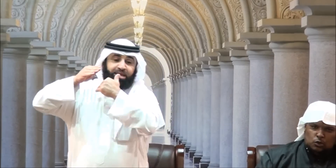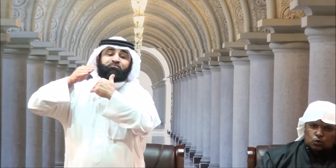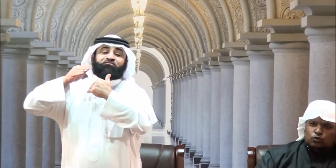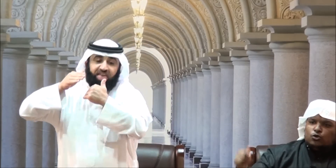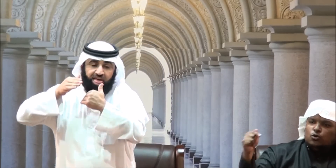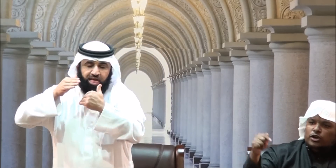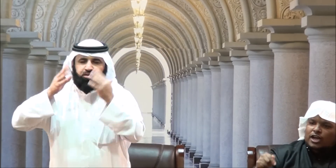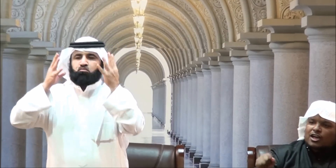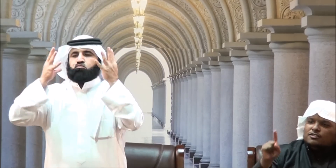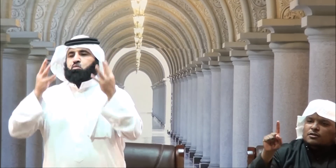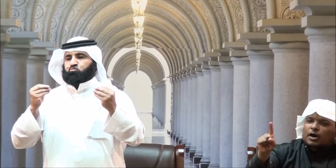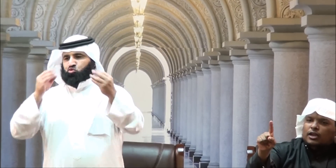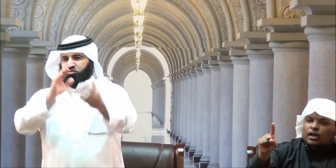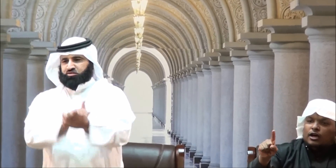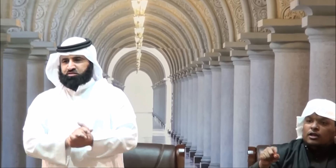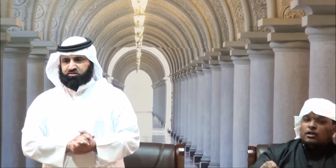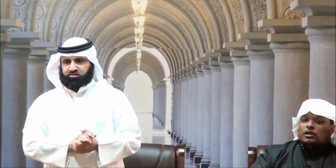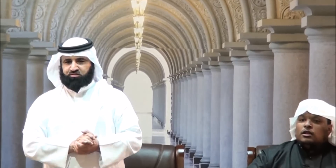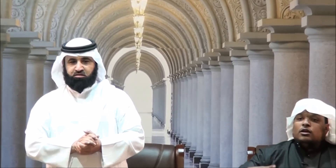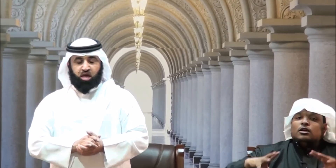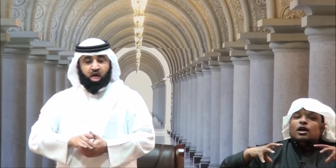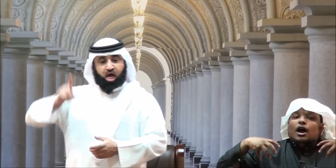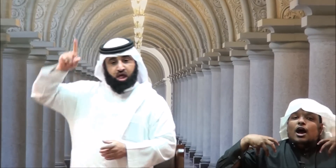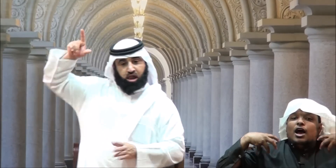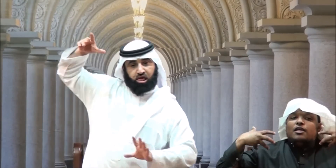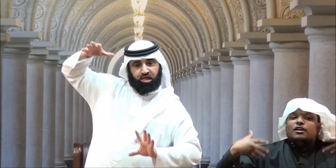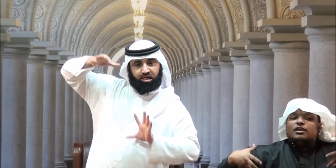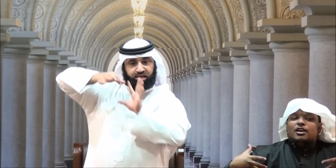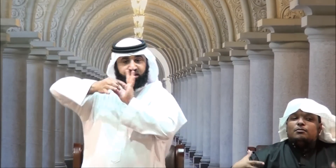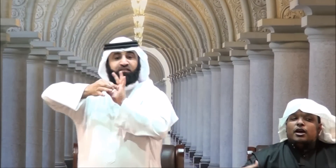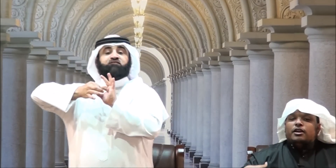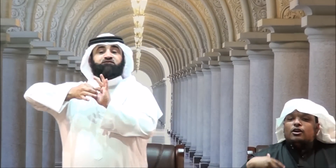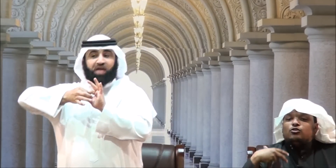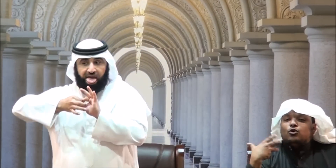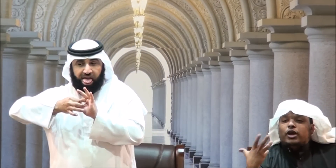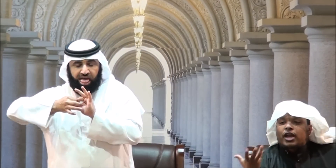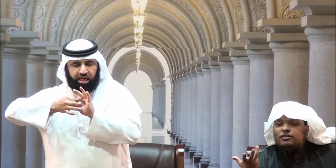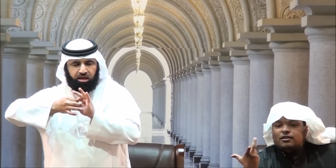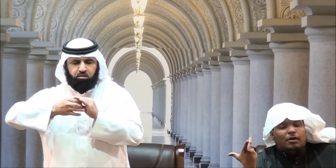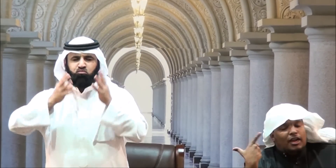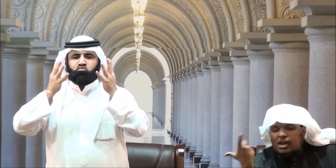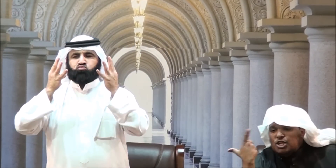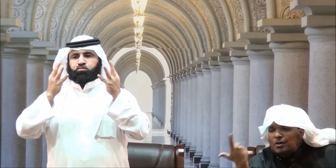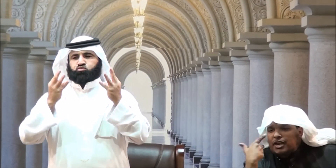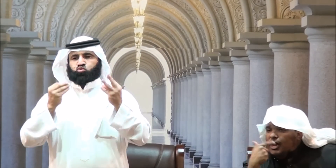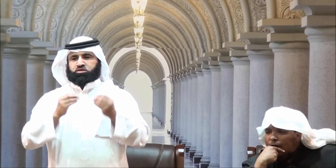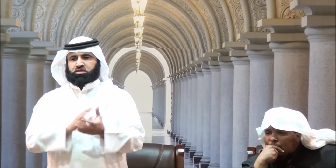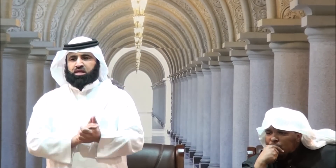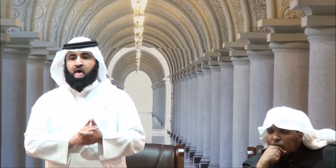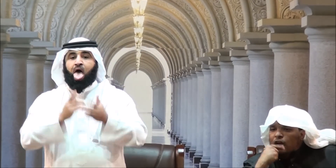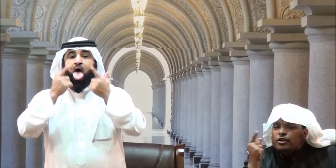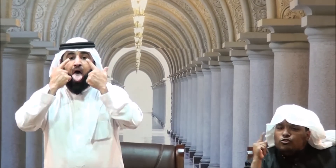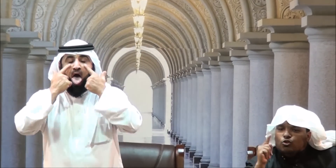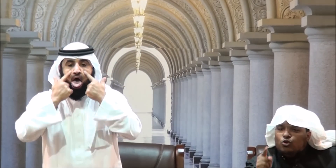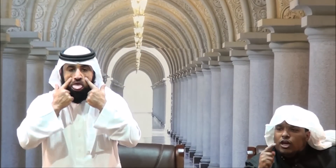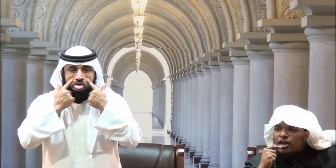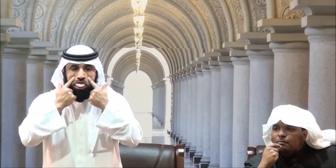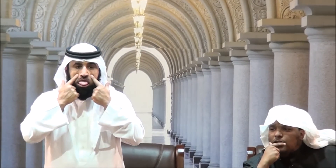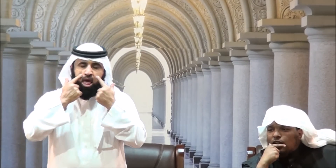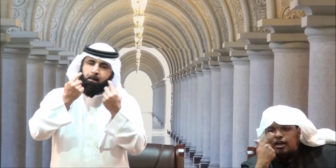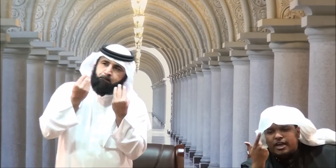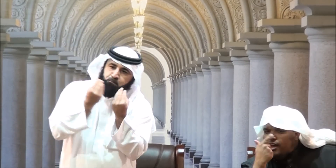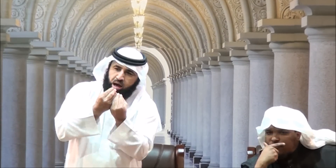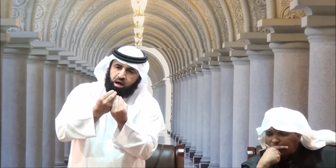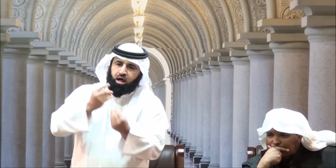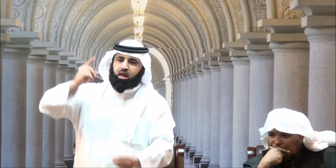وتعالى وتكون حياتك مع الله هذه الكلمه انك تكون حياتك مع الله ايش معناها انك تكون قريب